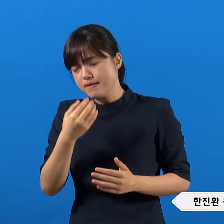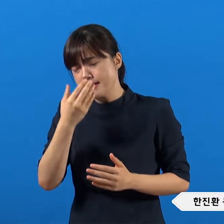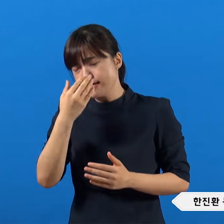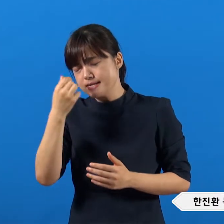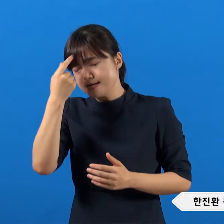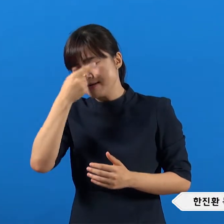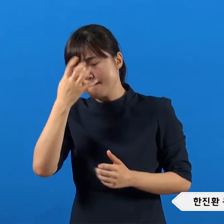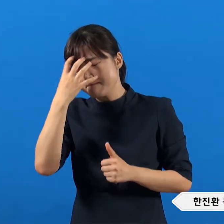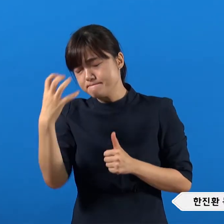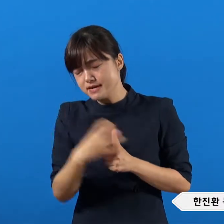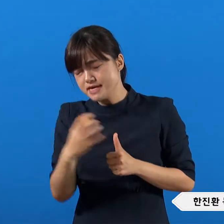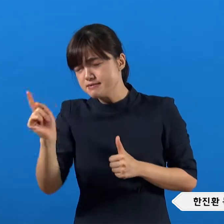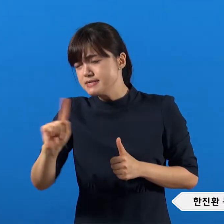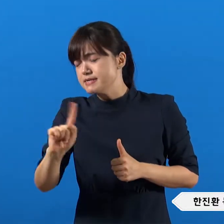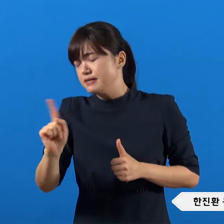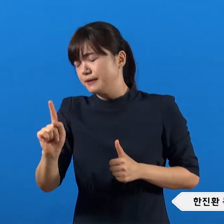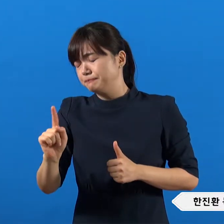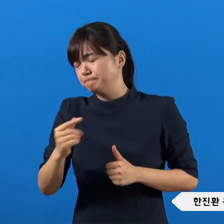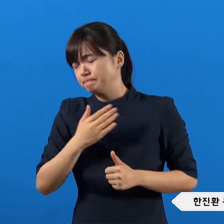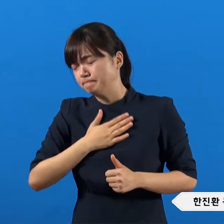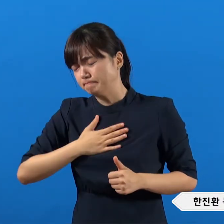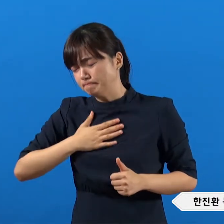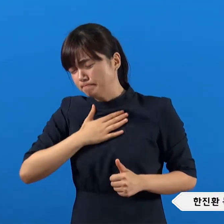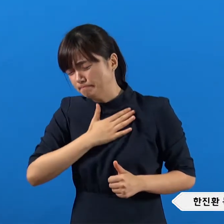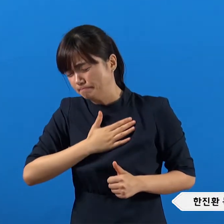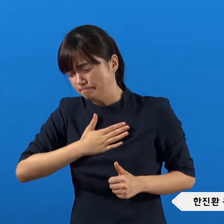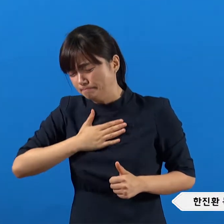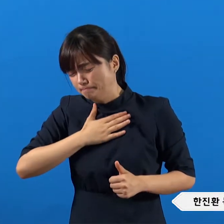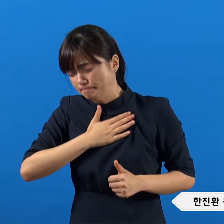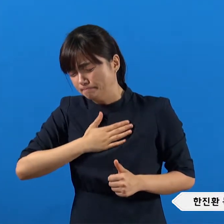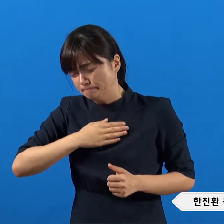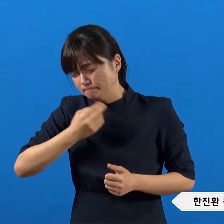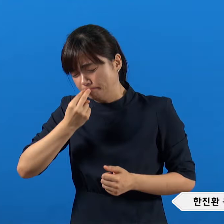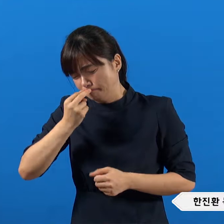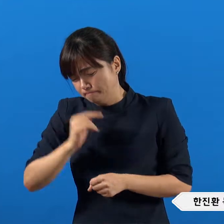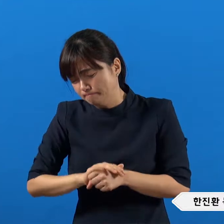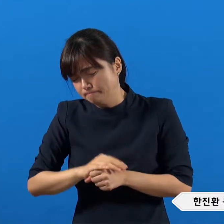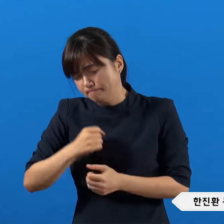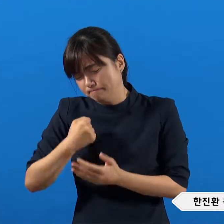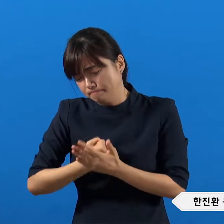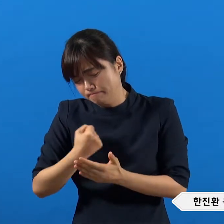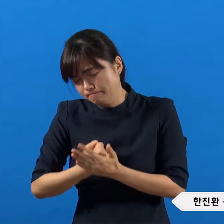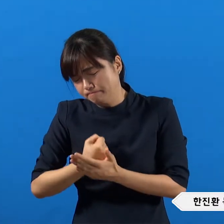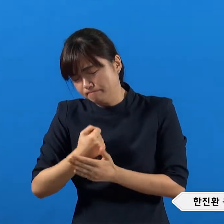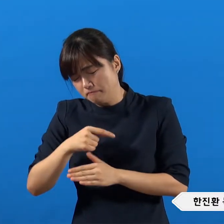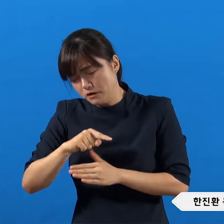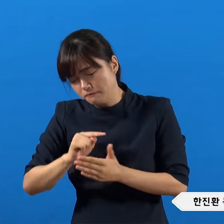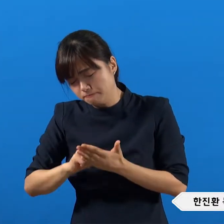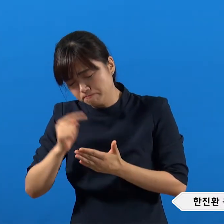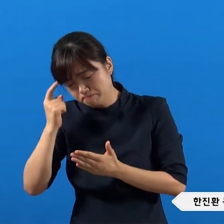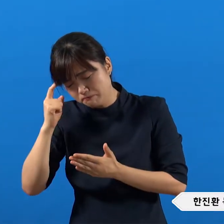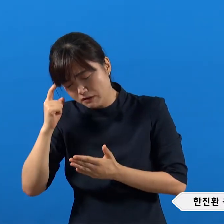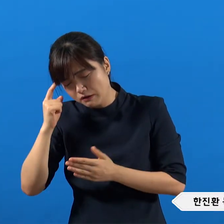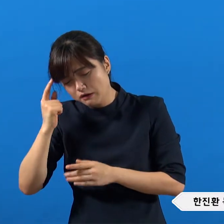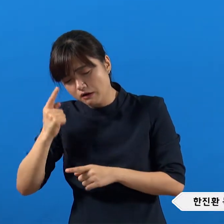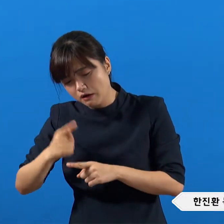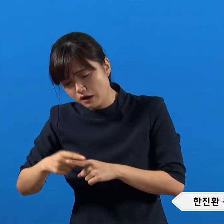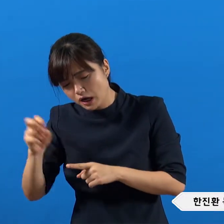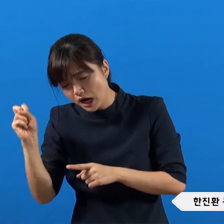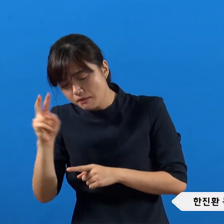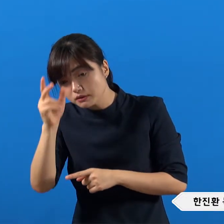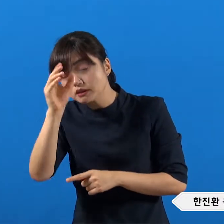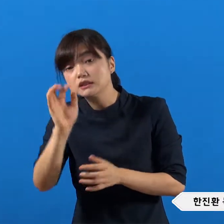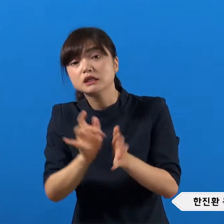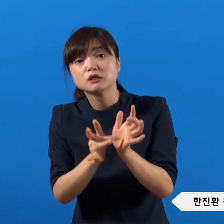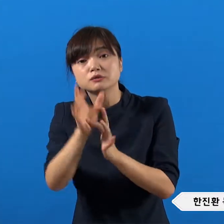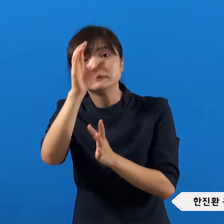당해야 되나, 그런 분한 마음마저 듭니다. 그러다가 문득 예수님의 십자가가 생각이